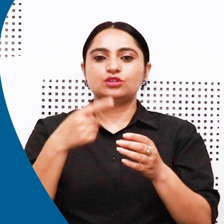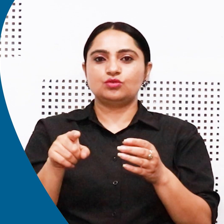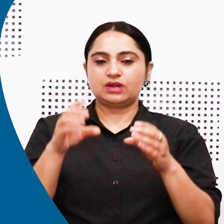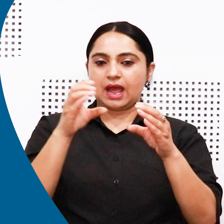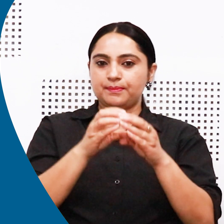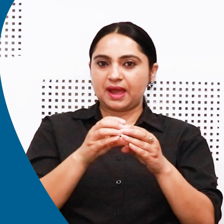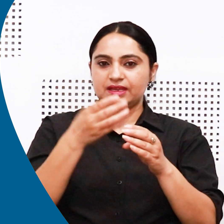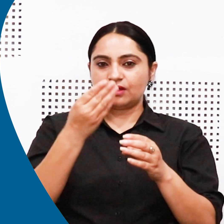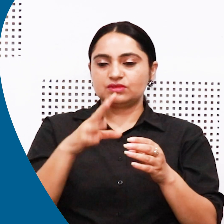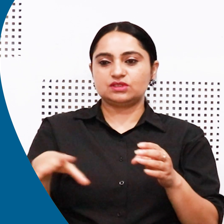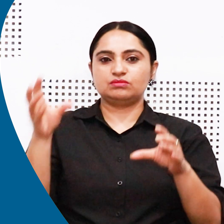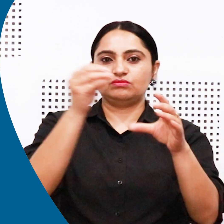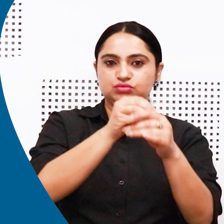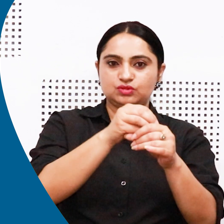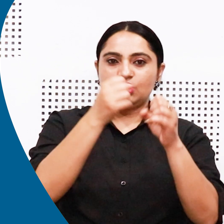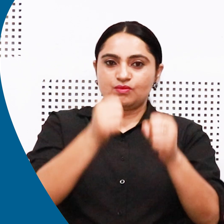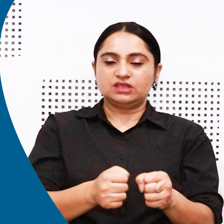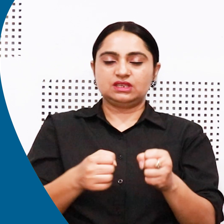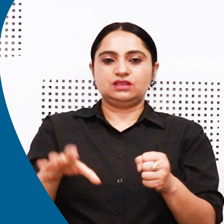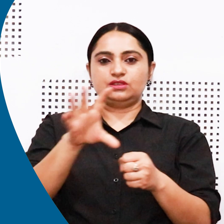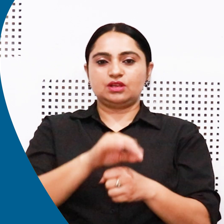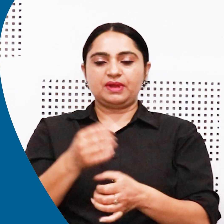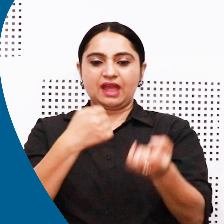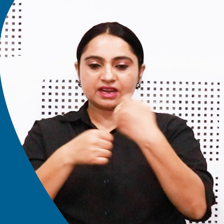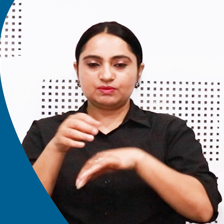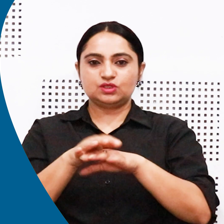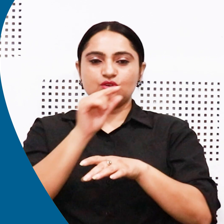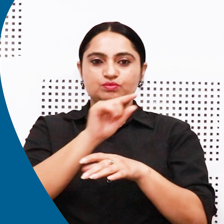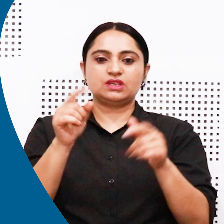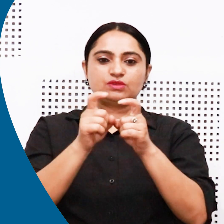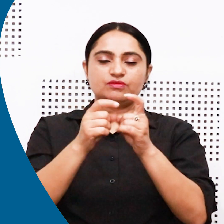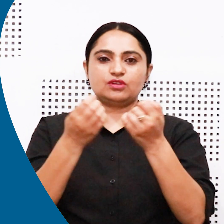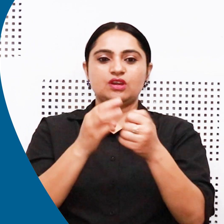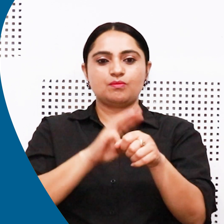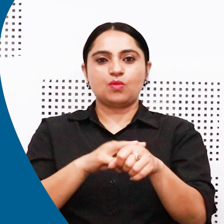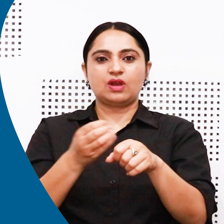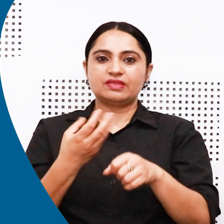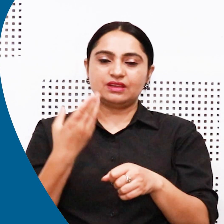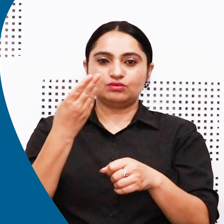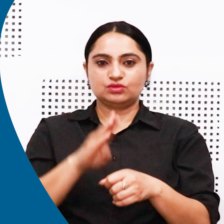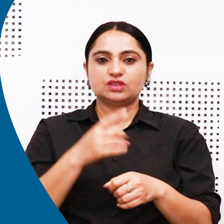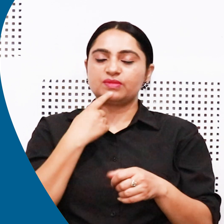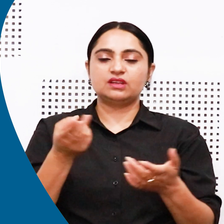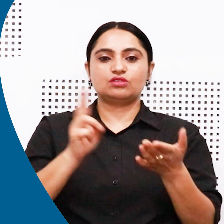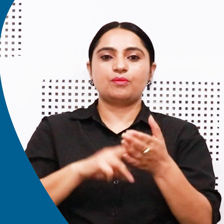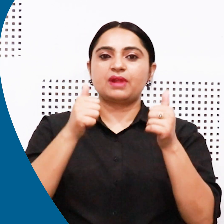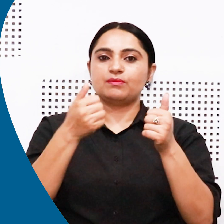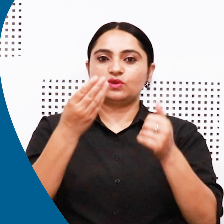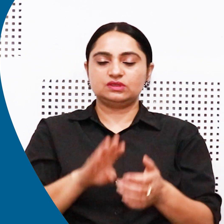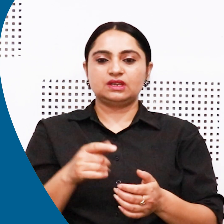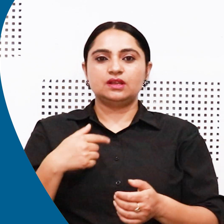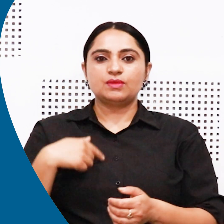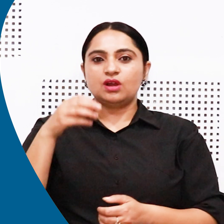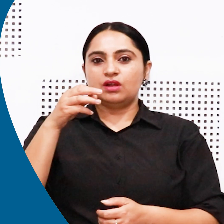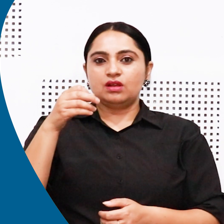हुन्छ त्यो पालिकाले एक ठाउँमा बसाएर विभिन्न गतिविधिहरूको बारेमा छलफल गर्ने अवसर प्रदान गरिदिनु हुन्छ भने त्यो झन् राम्रो हुन्थ्यो। म